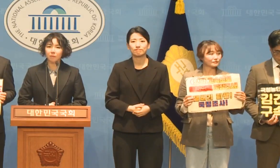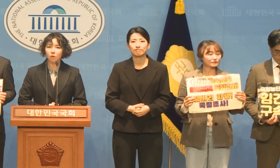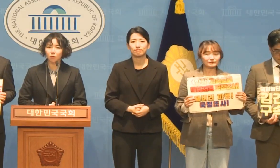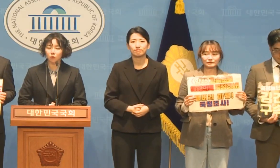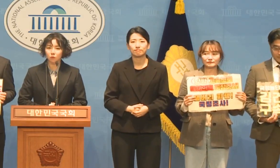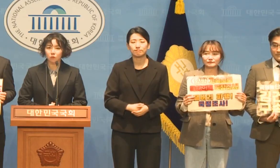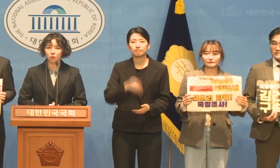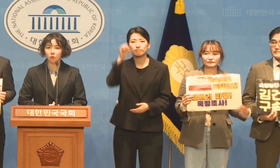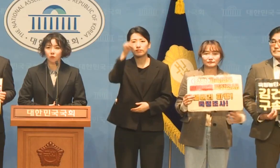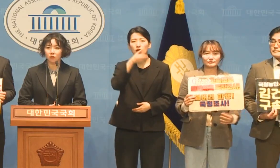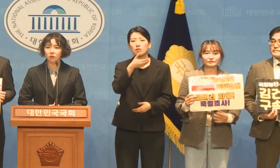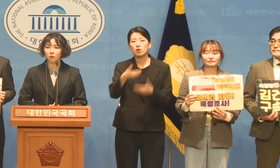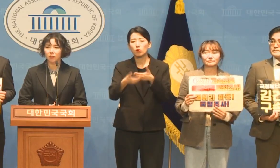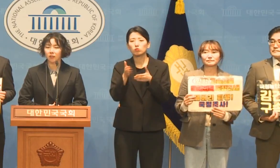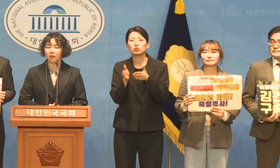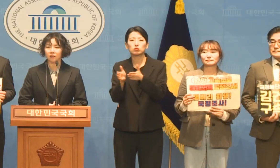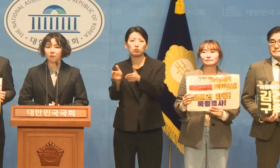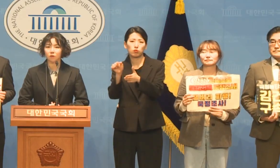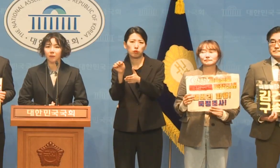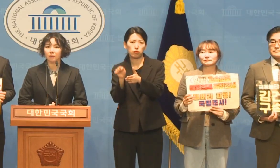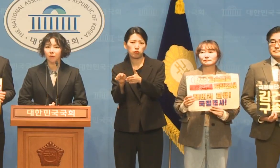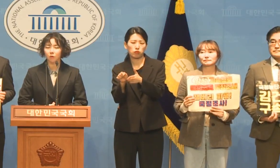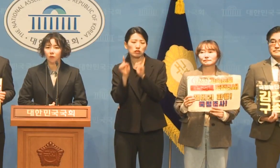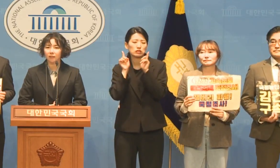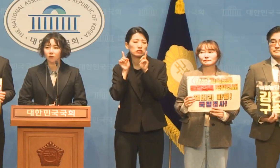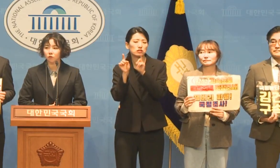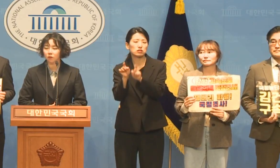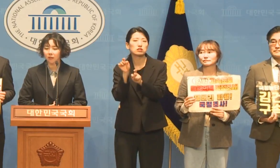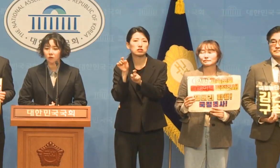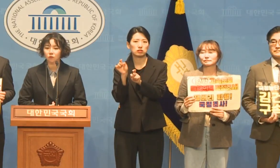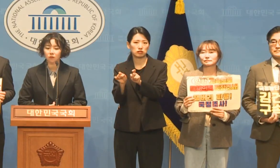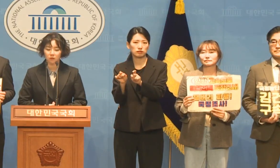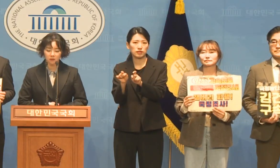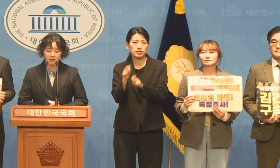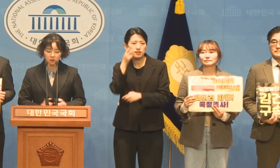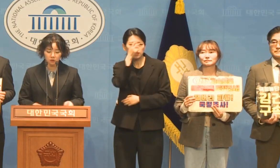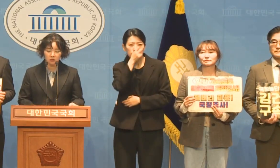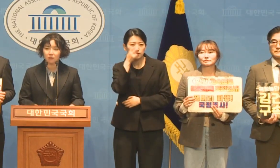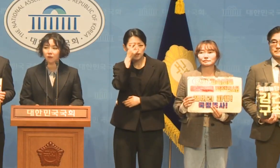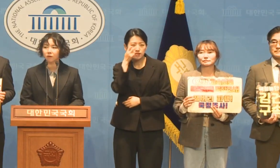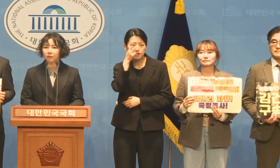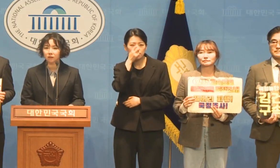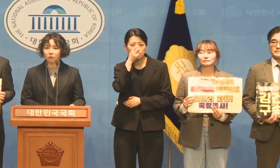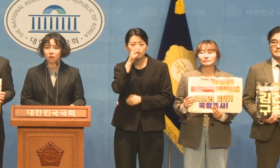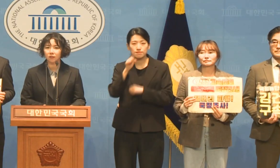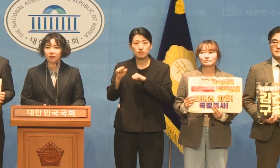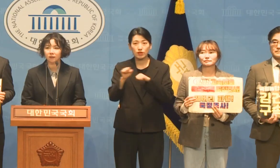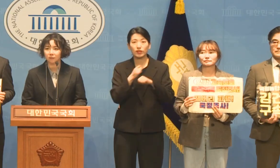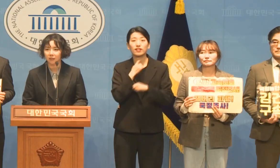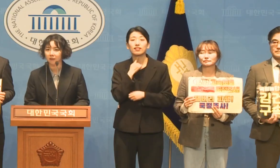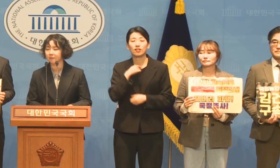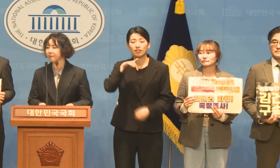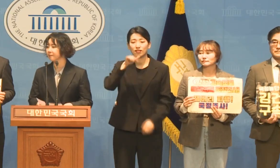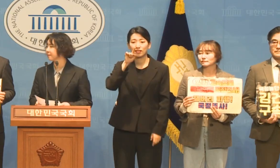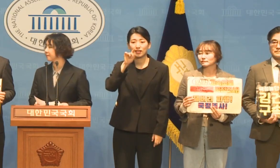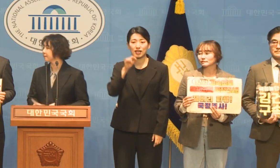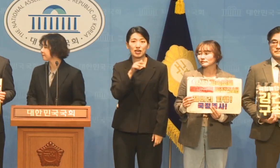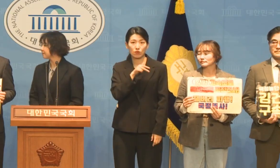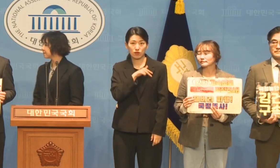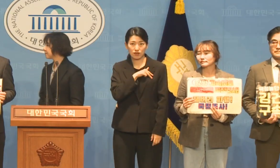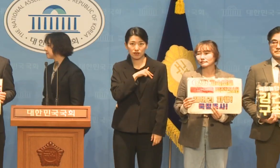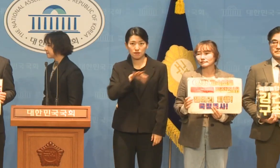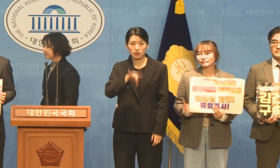서울 양평고속도로 의혹 제기에 가장 먼저 발 뻗고 나서 주셨던 강득구 의원님의 여는 말씀으로 시작하겠습니다.